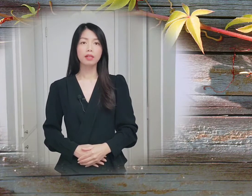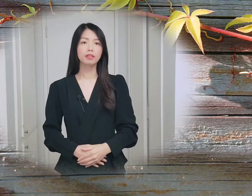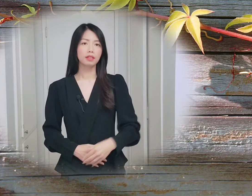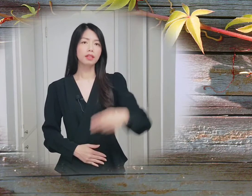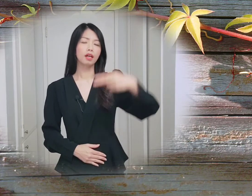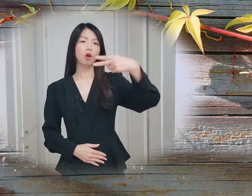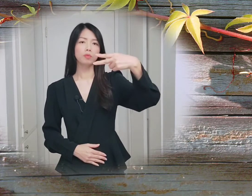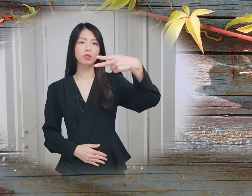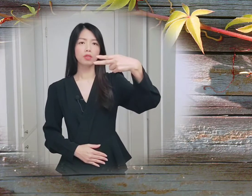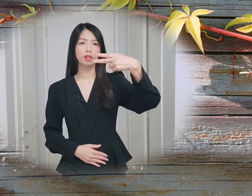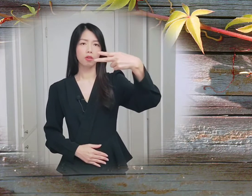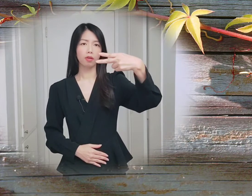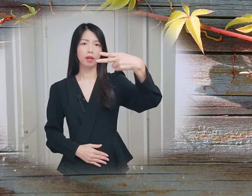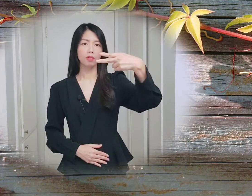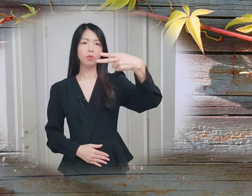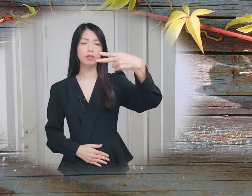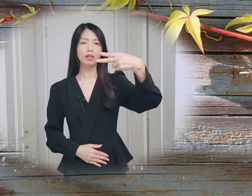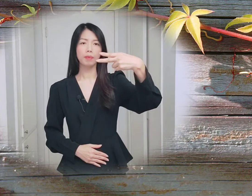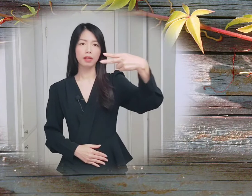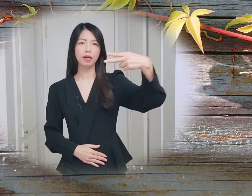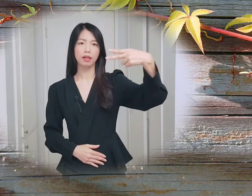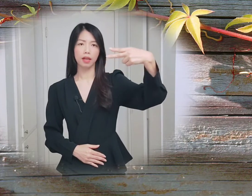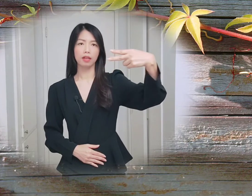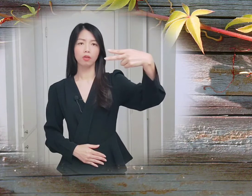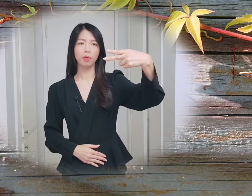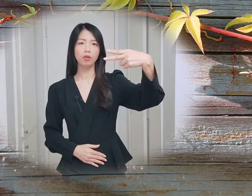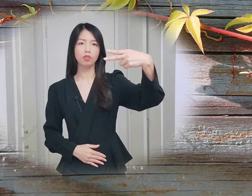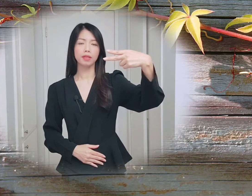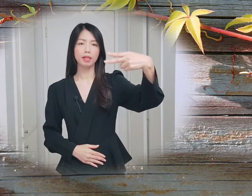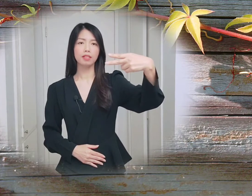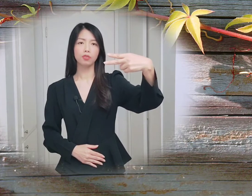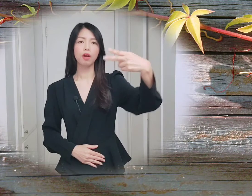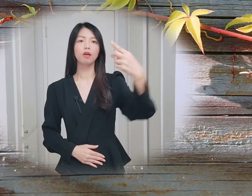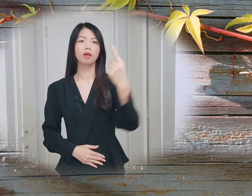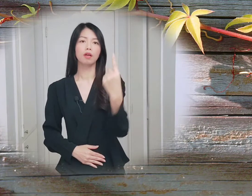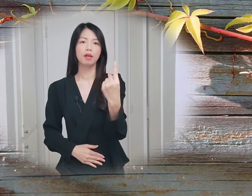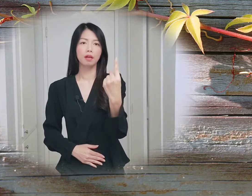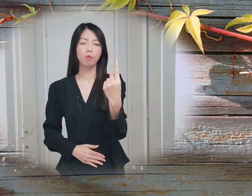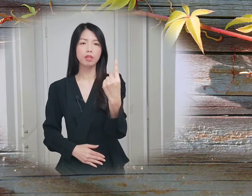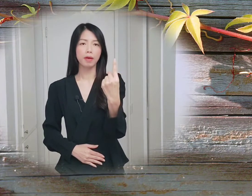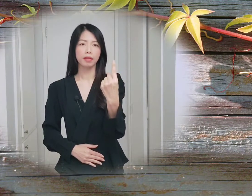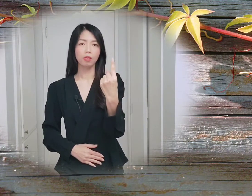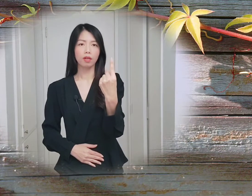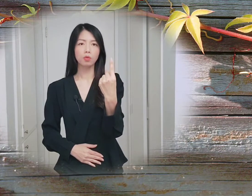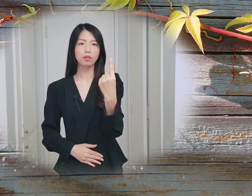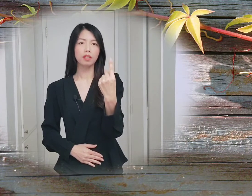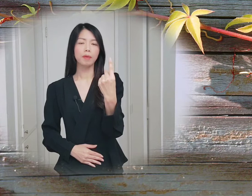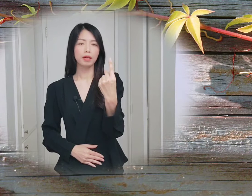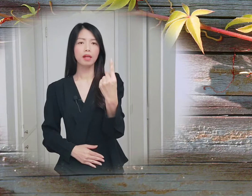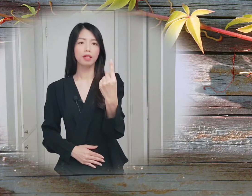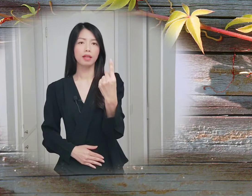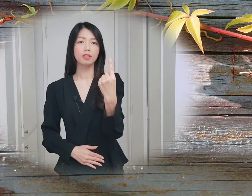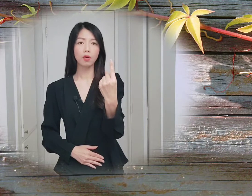지화 디귿은 검지중지를 이렇게 손등이 밖을 향하게 이렇게 표현해 주시면 디귿이고요. 검지만 이렇게